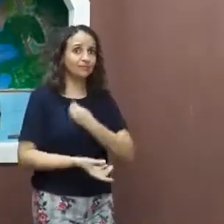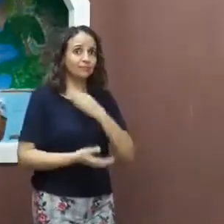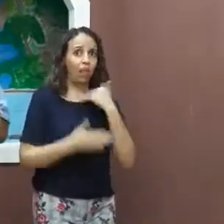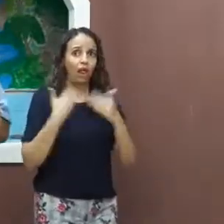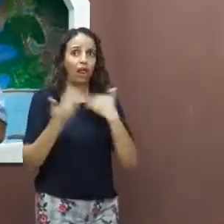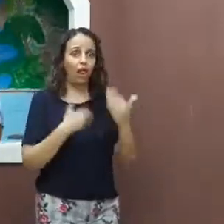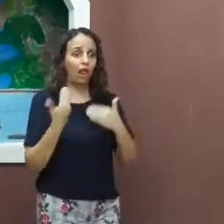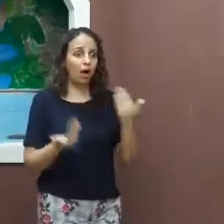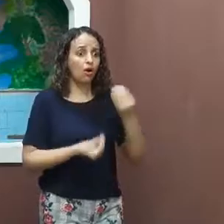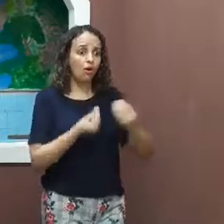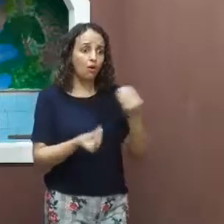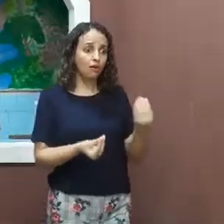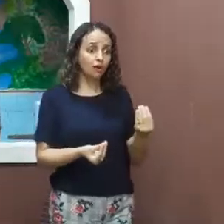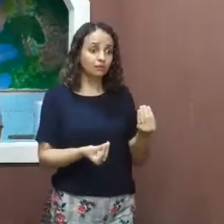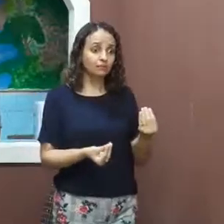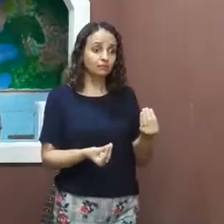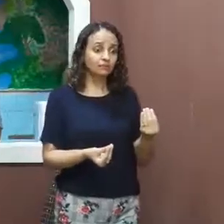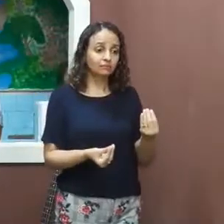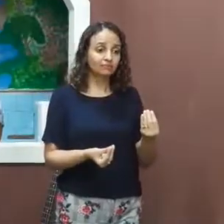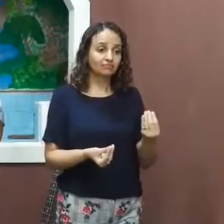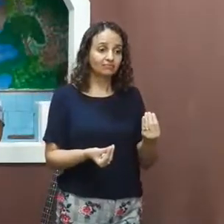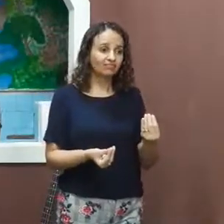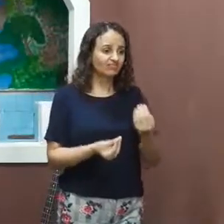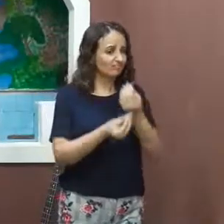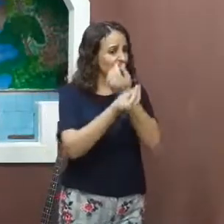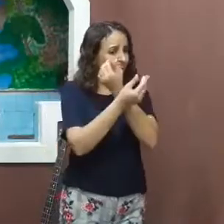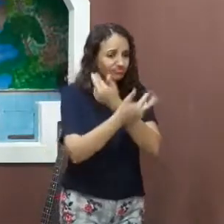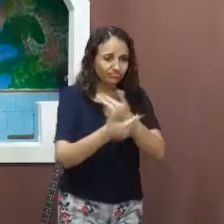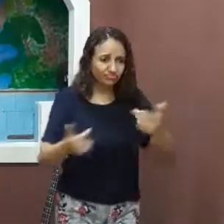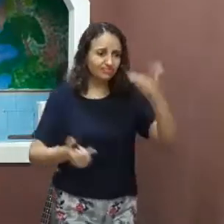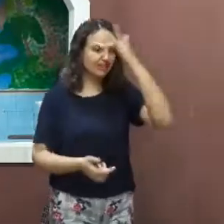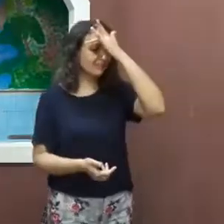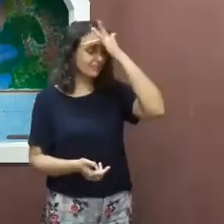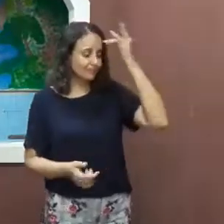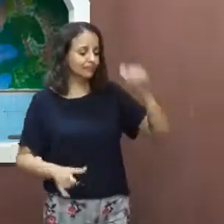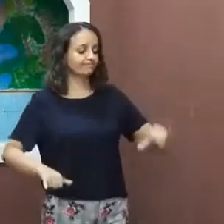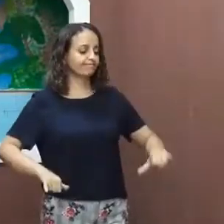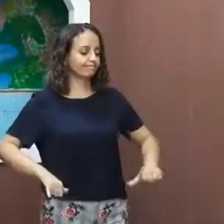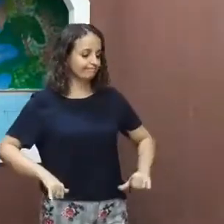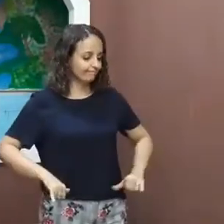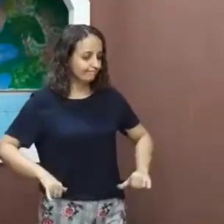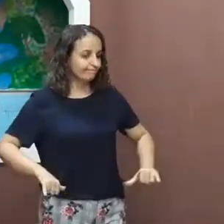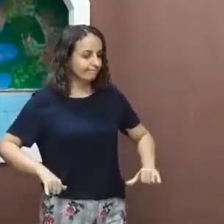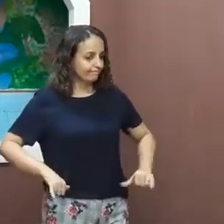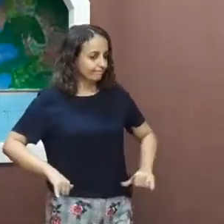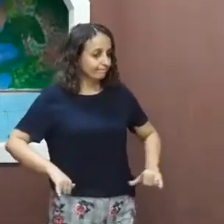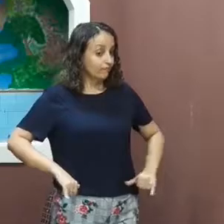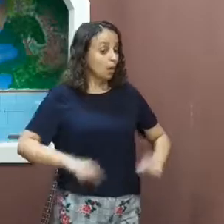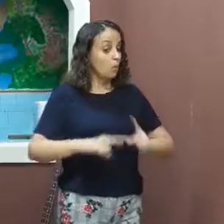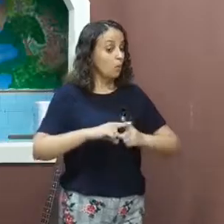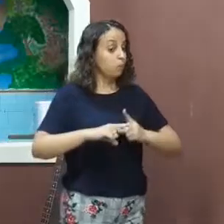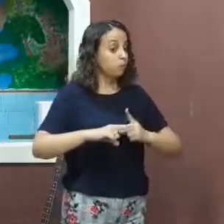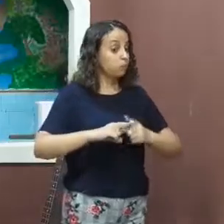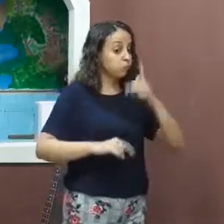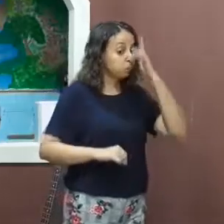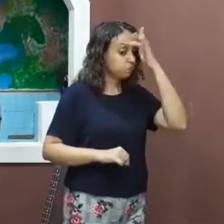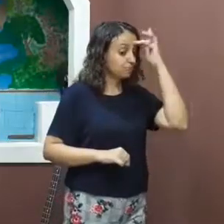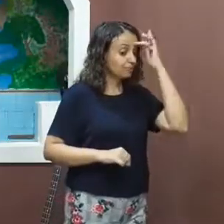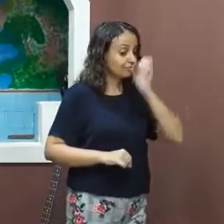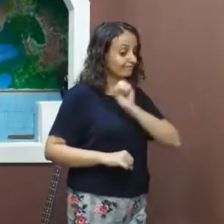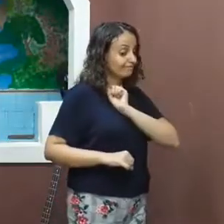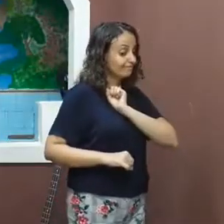que desde o início, inocentes pagam, inocentes sofrem, porque pessoas maldosas